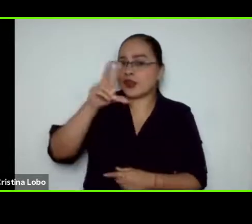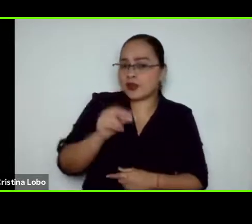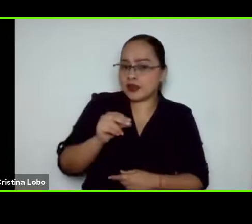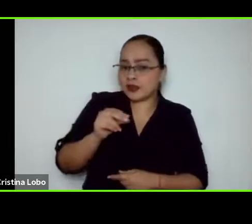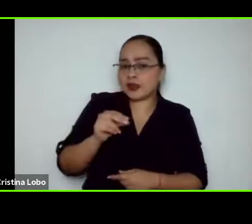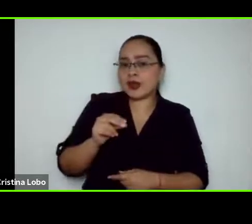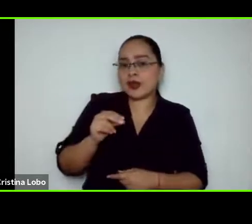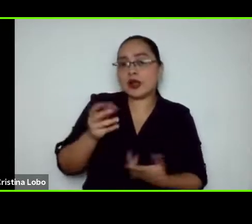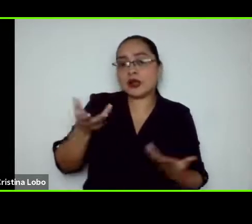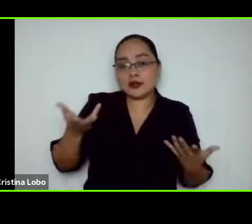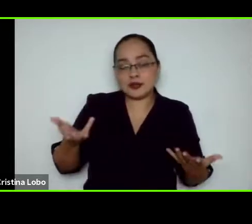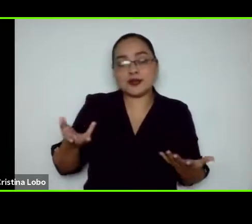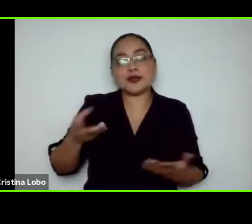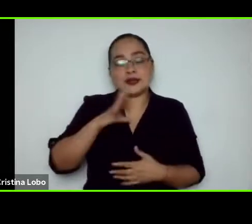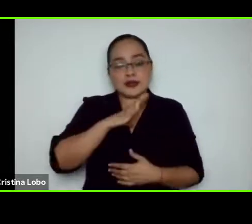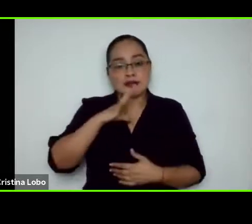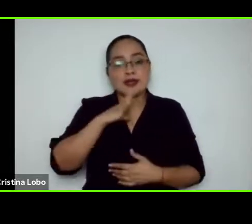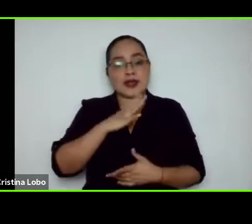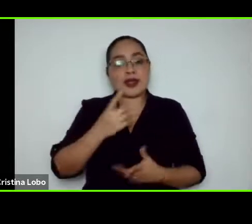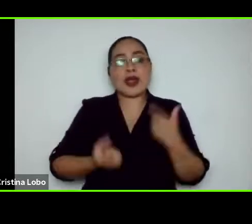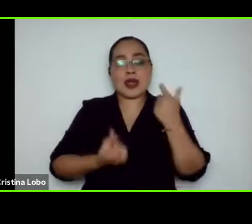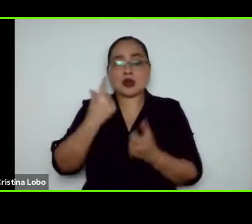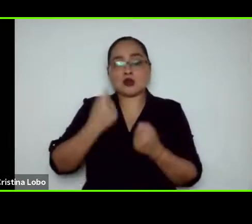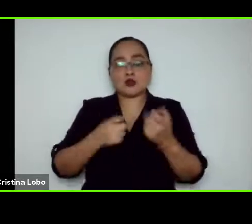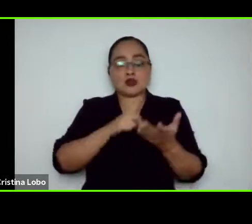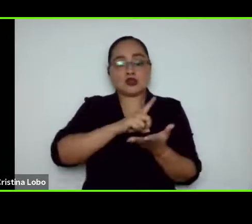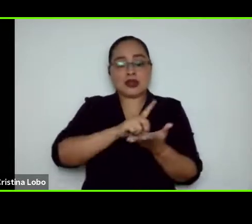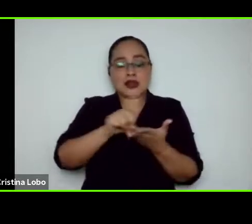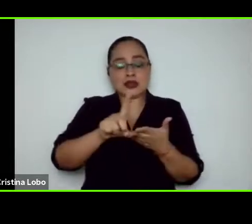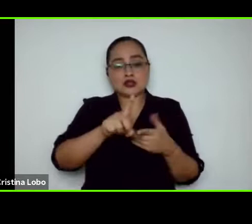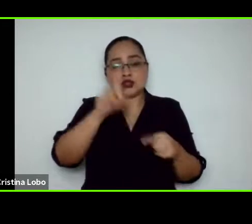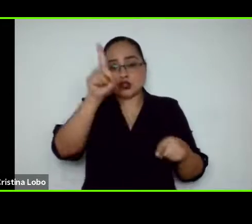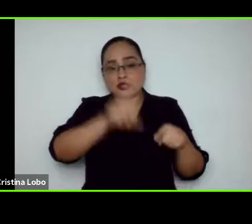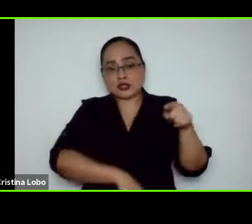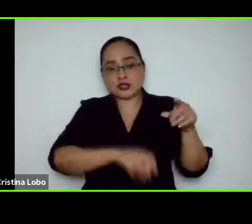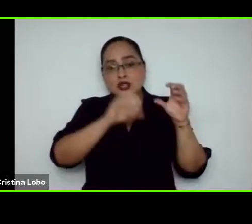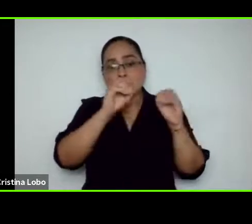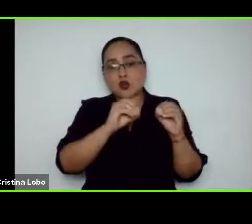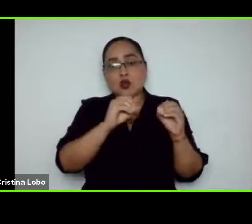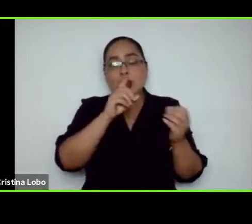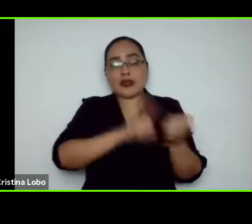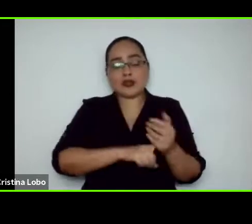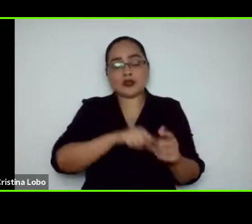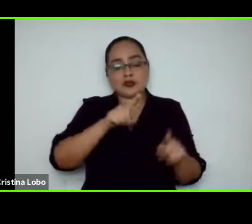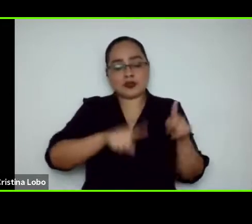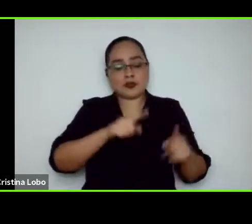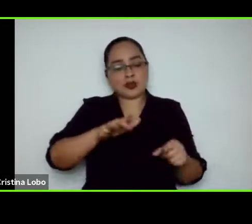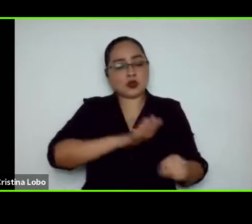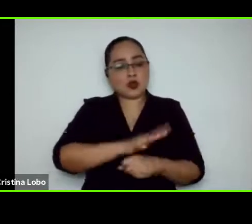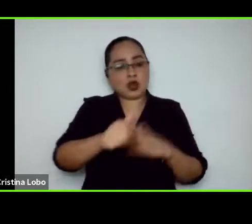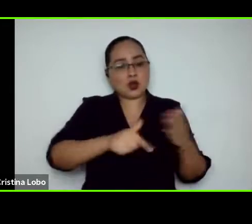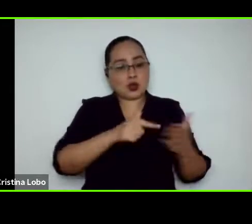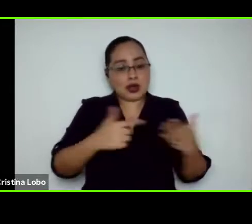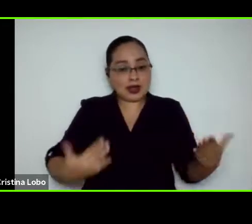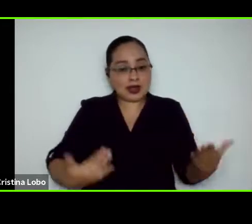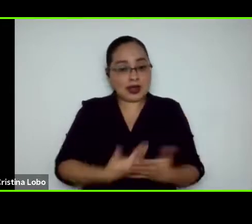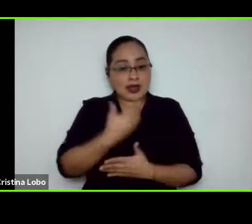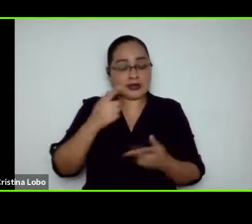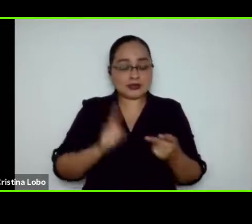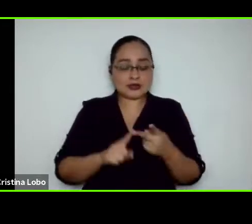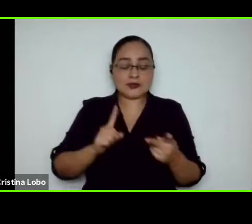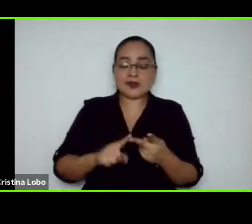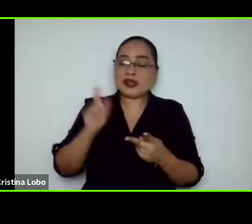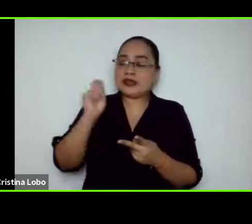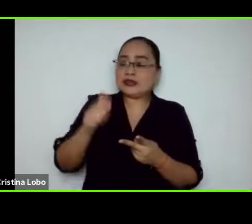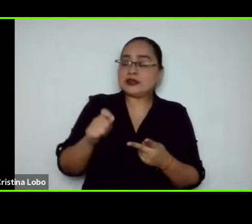derechos que se reducen o que están delimitados por el Estatuto de la Ciudadanía. Son indivisibles e interdependientes, es